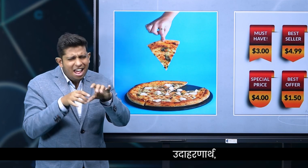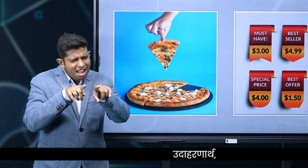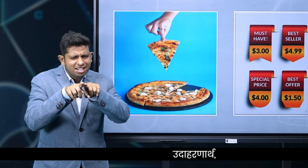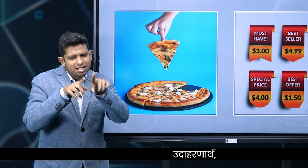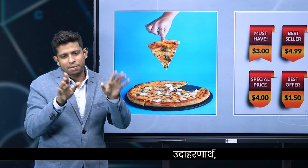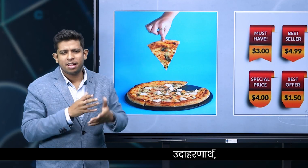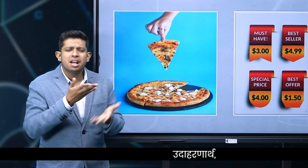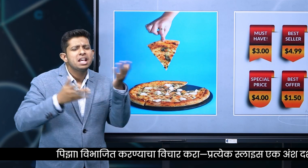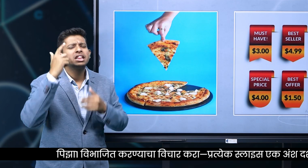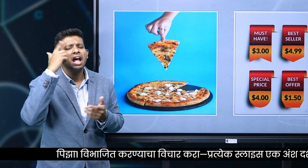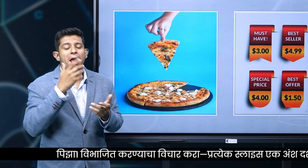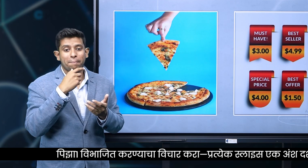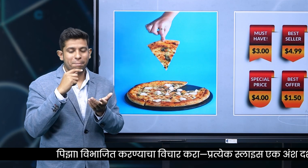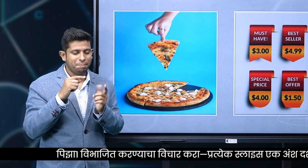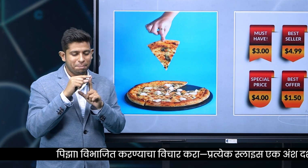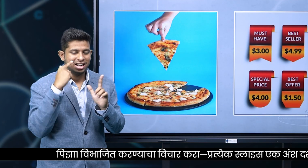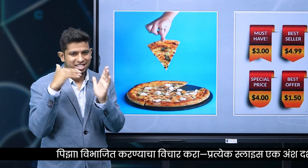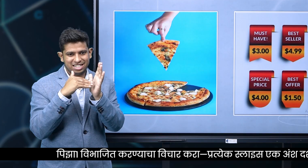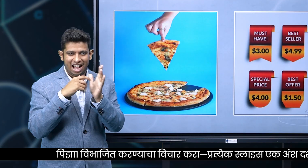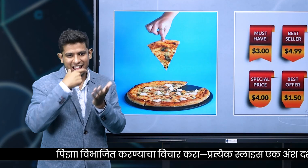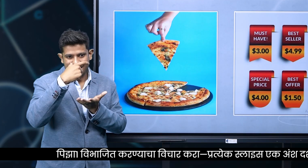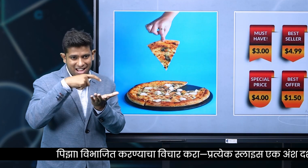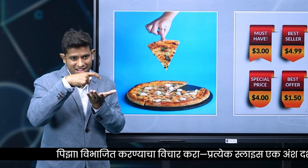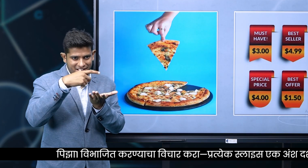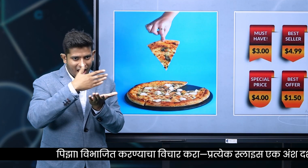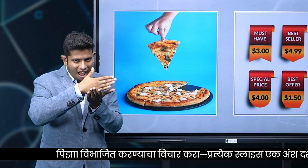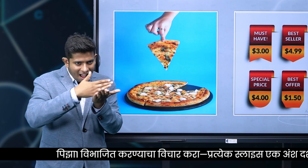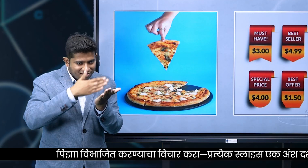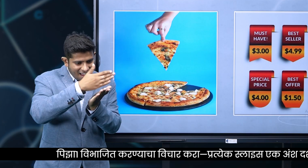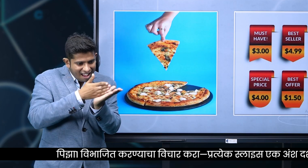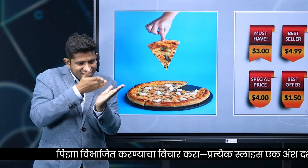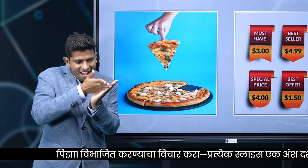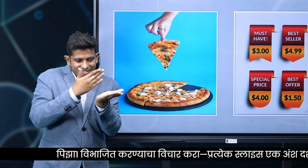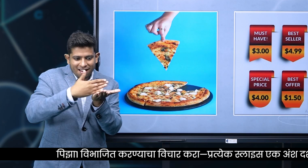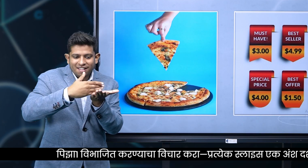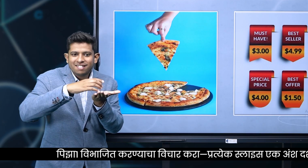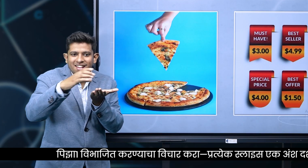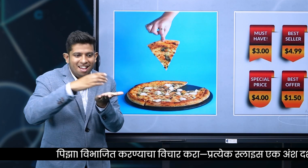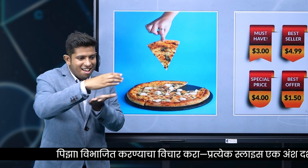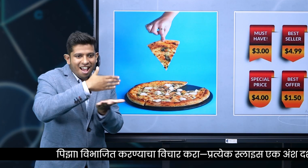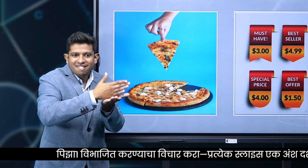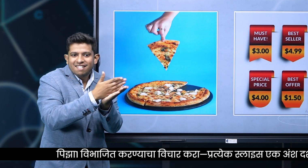उदाहरणार्थ, पिझ्झा 1 विभाजित करण्याचा विचार करा. प्रत्येक स्लाइस एक अंश